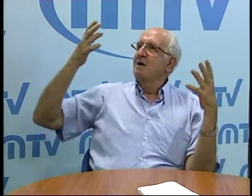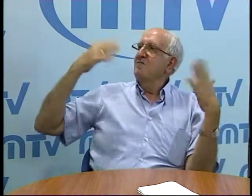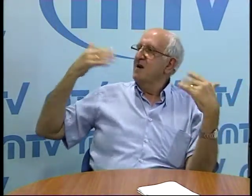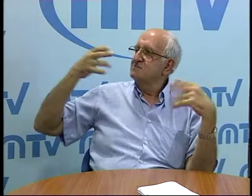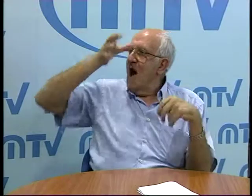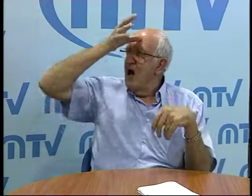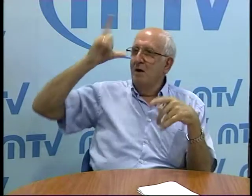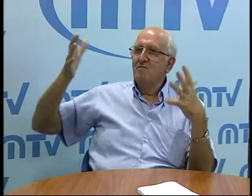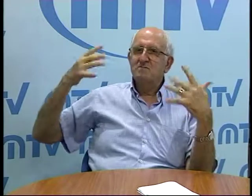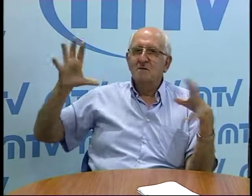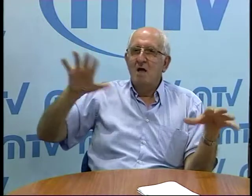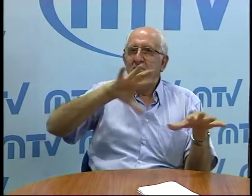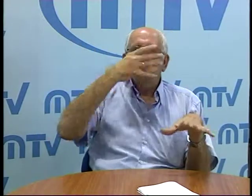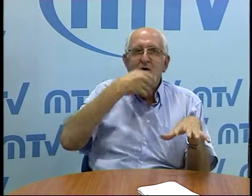verde.